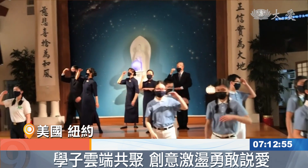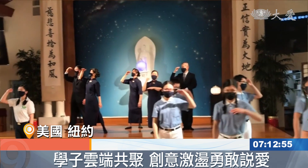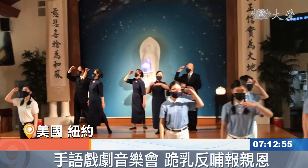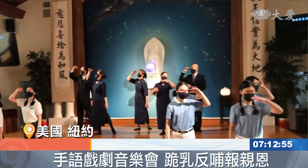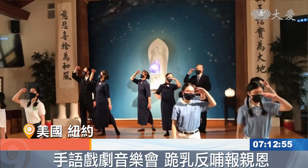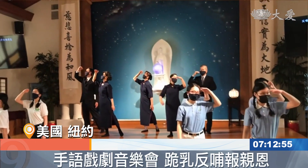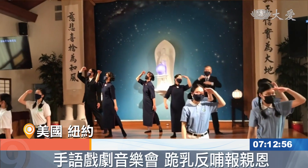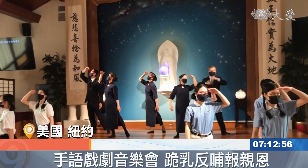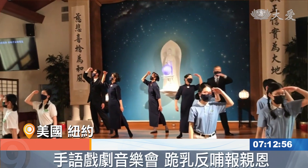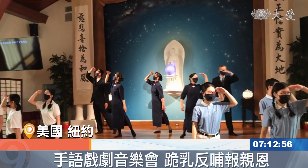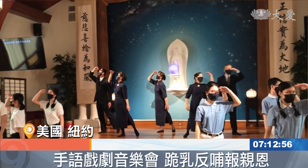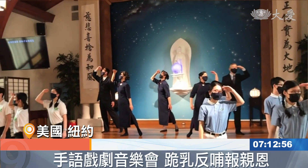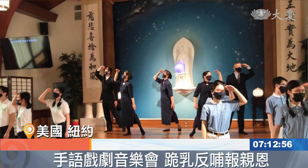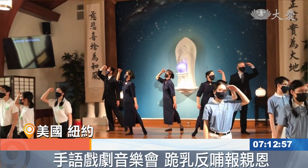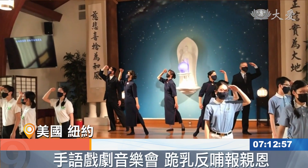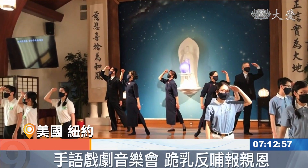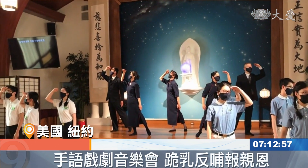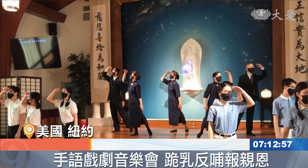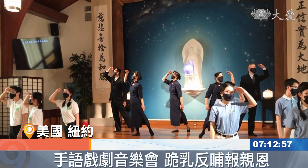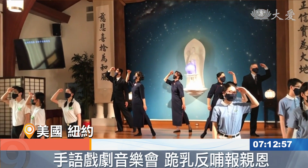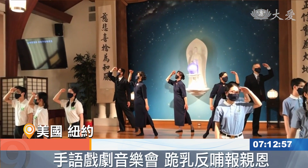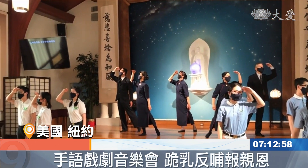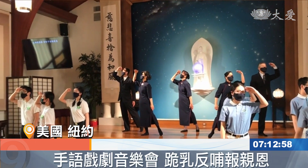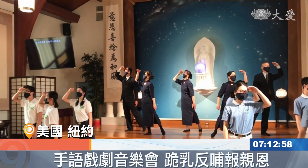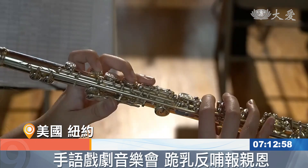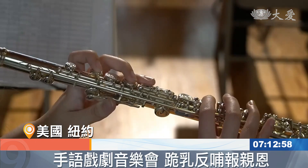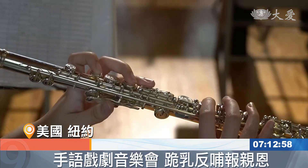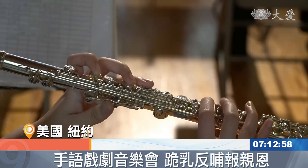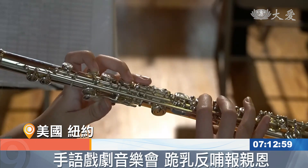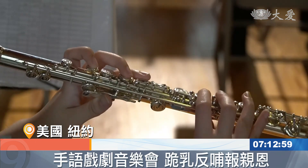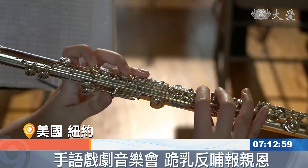长岛人文学校贵阳图演绎，